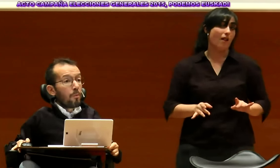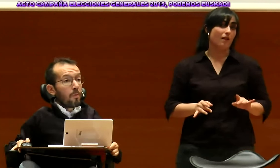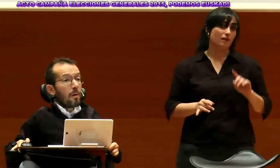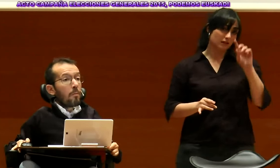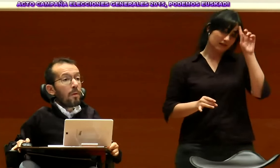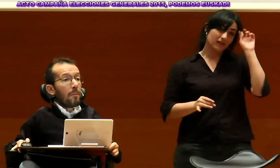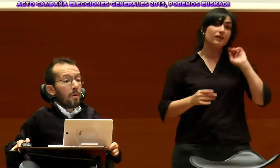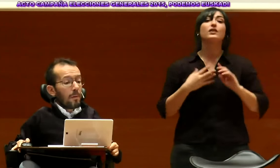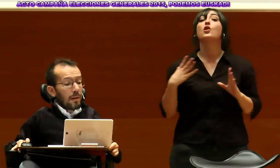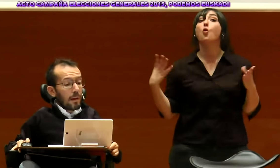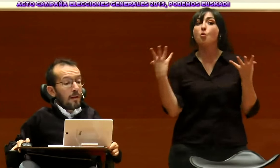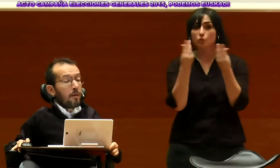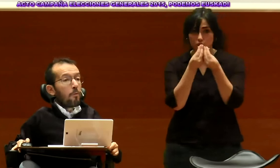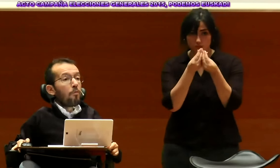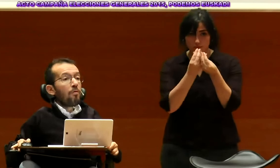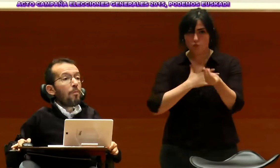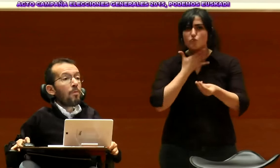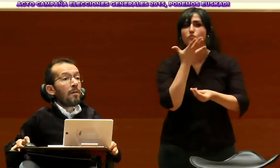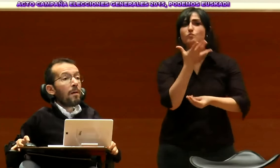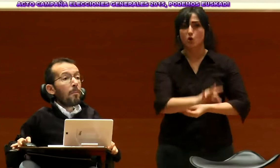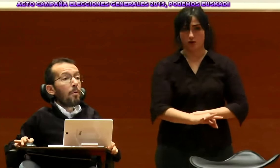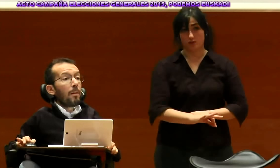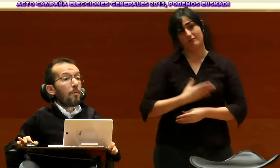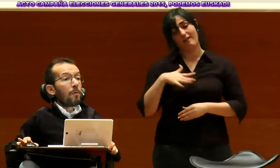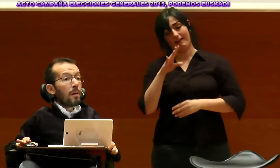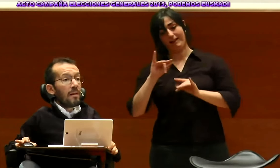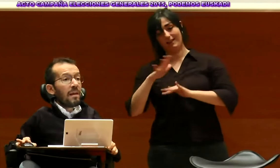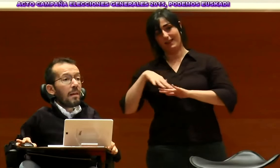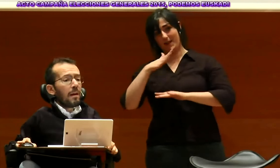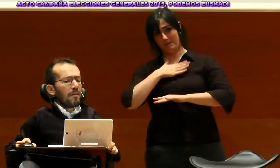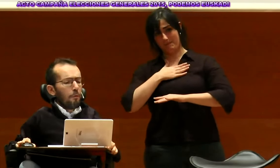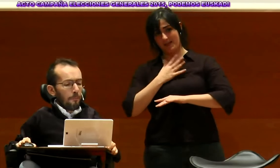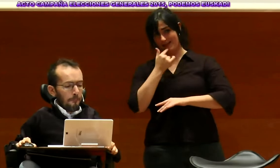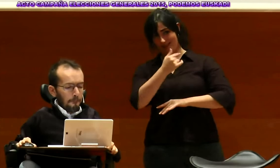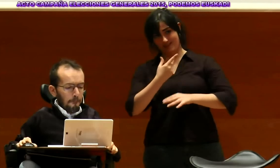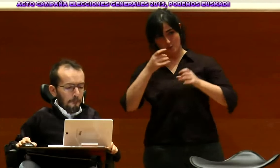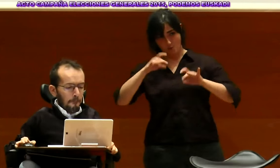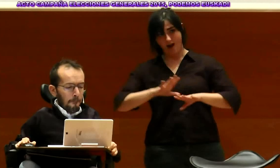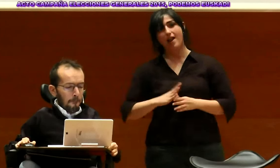Dugú, y como decimos en mi tierra, juntos y juntas podemos.